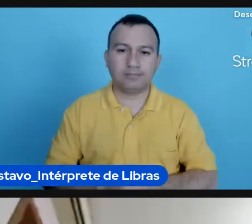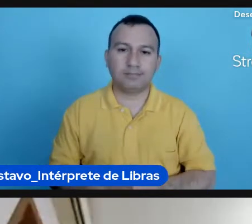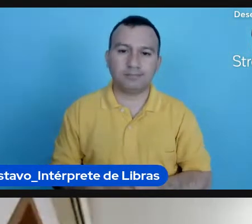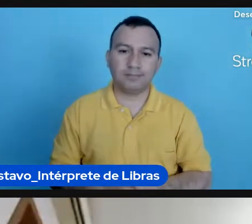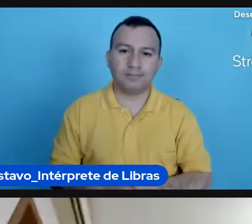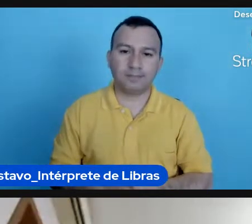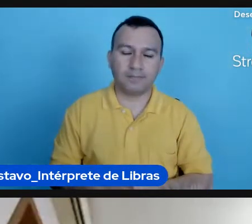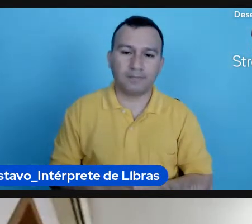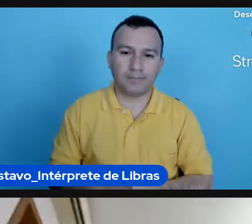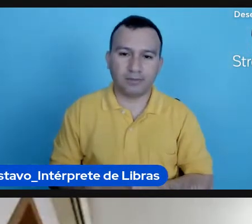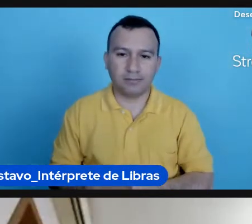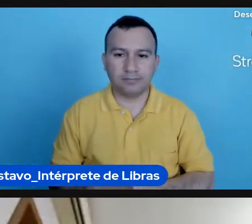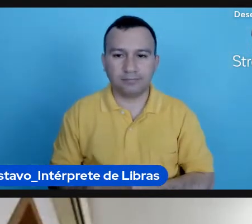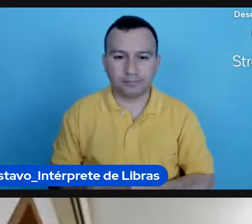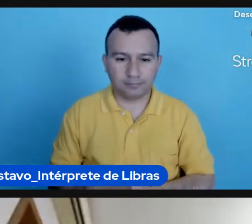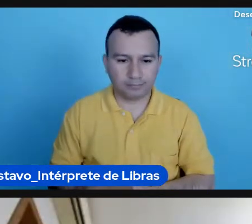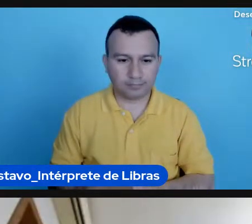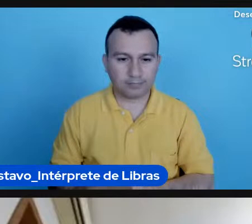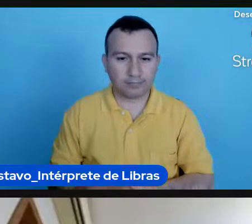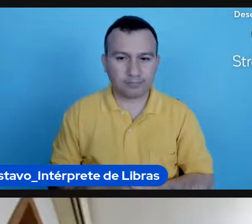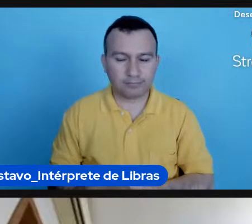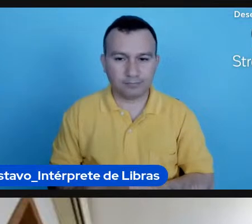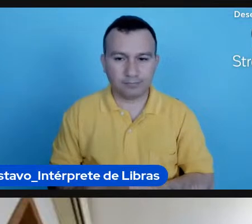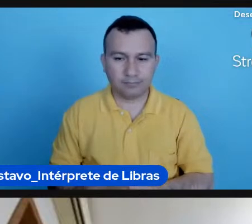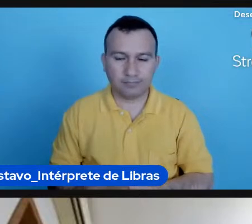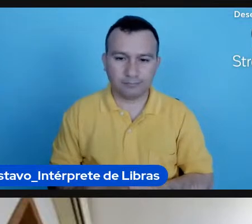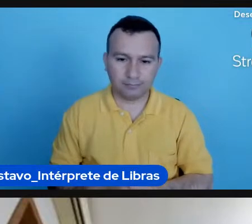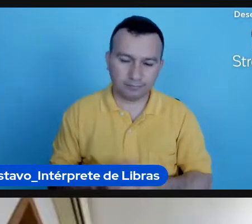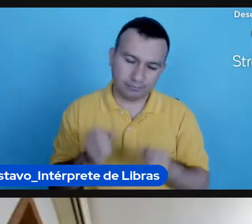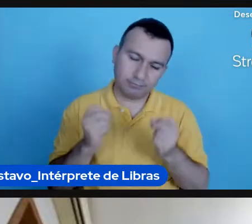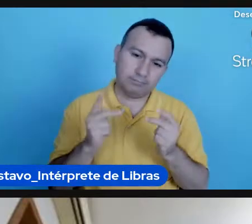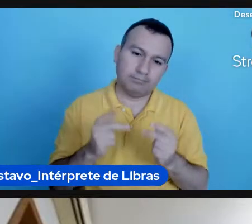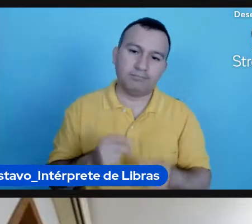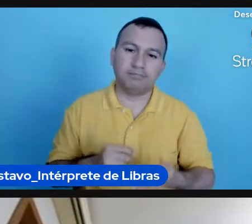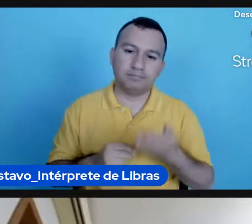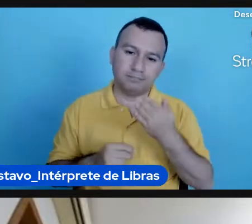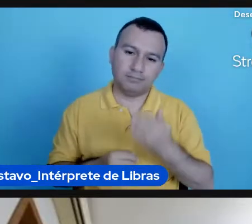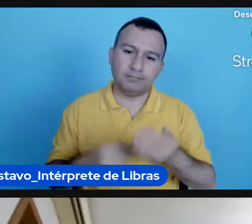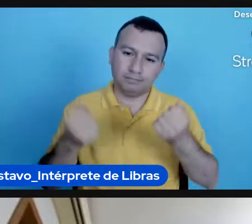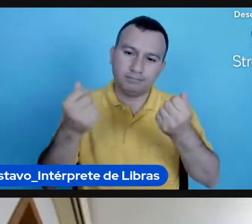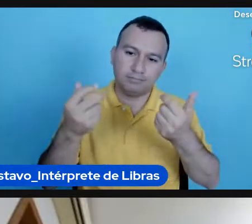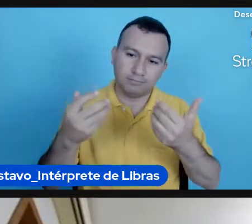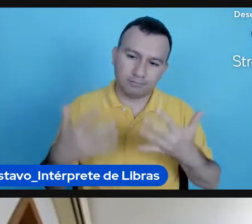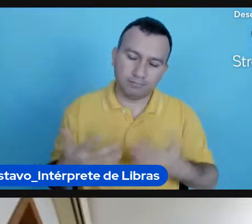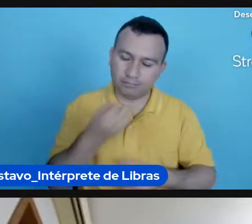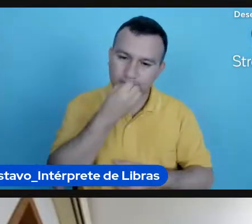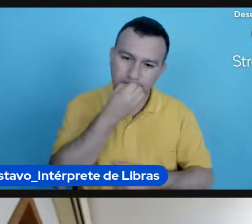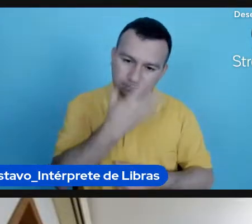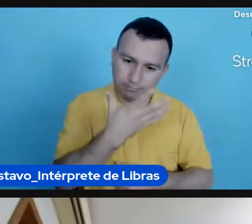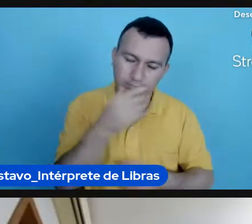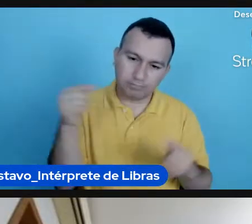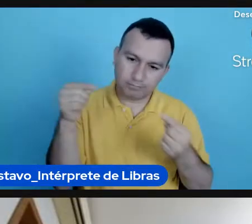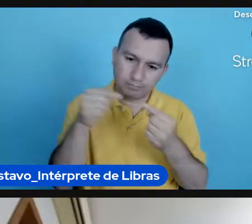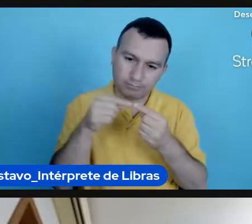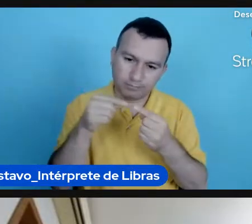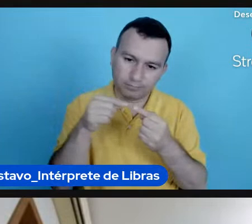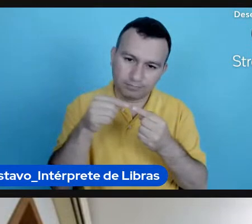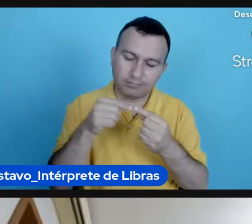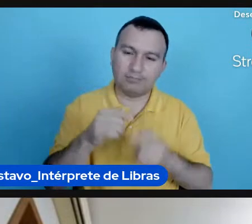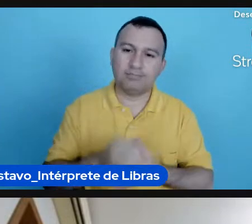Ok. Sua fala é bem pertinente, Jane, e bastante apropriada.